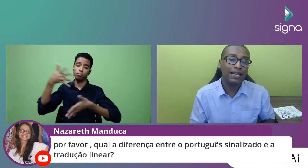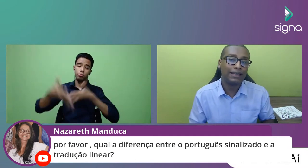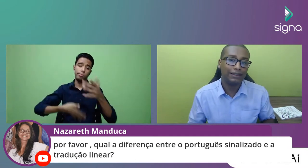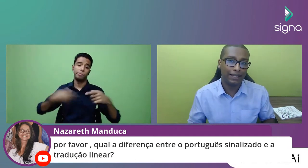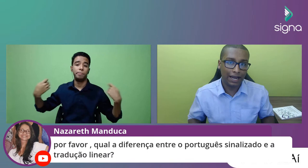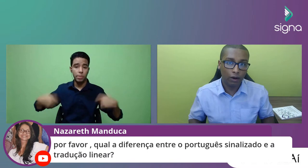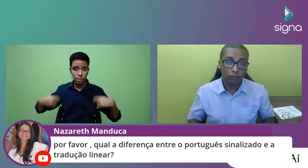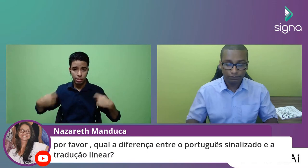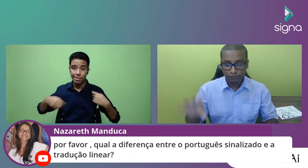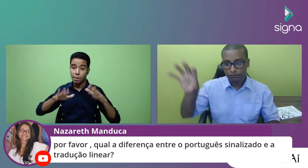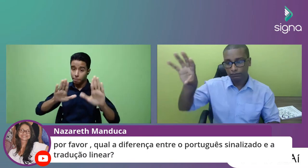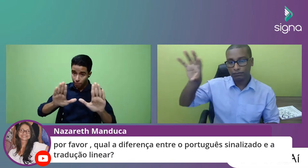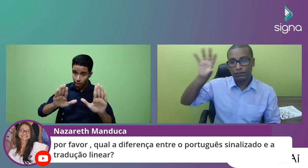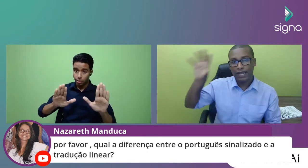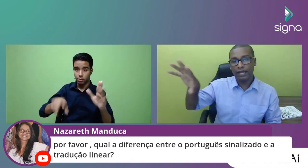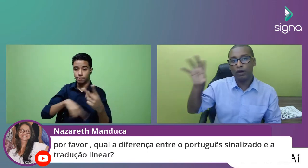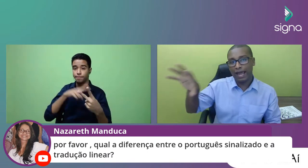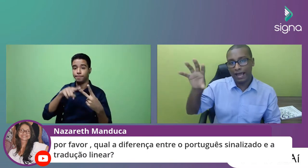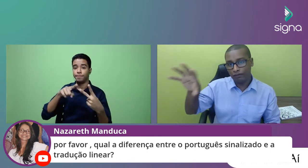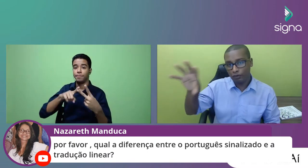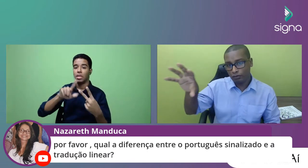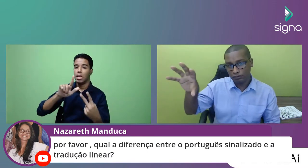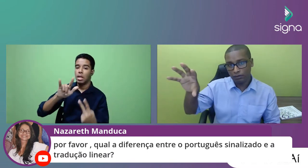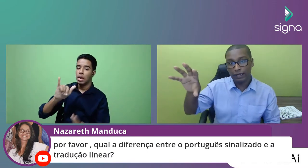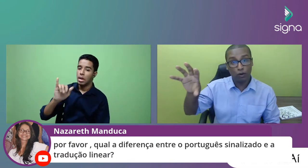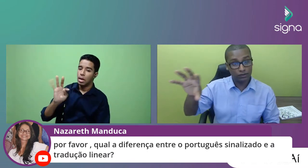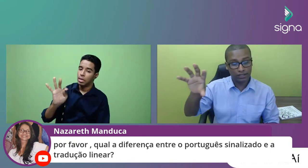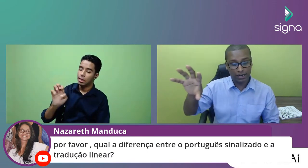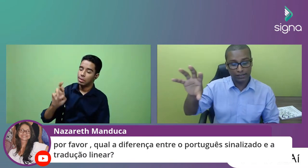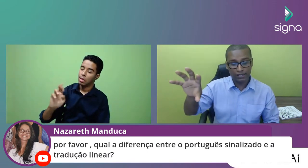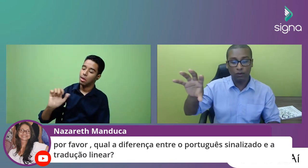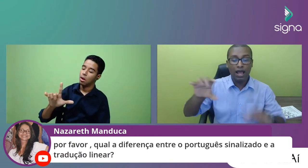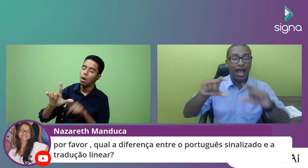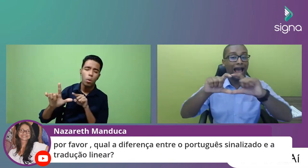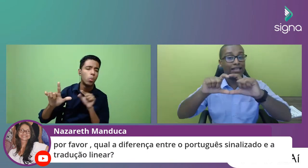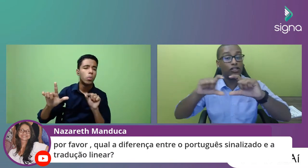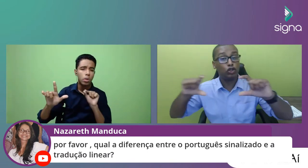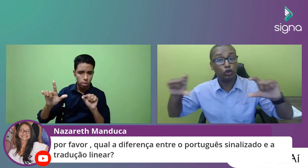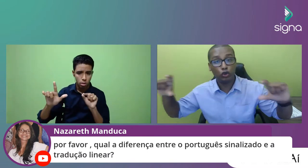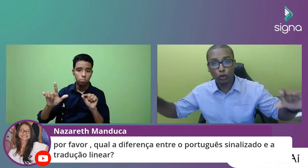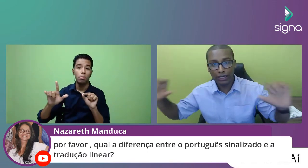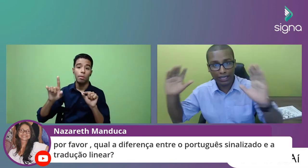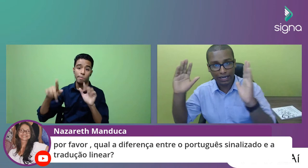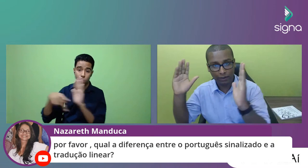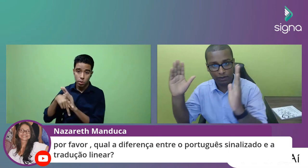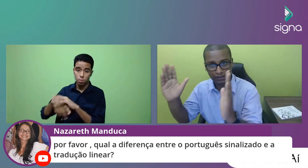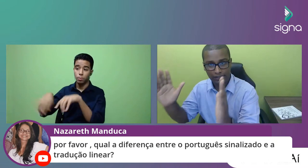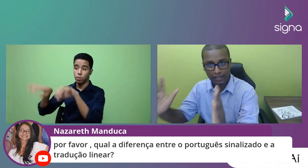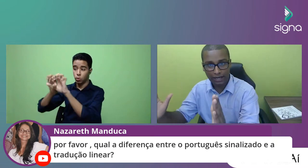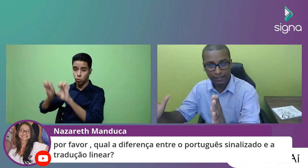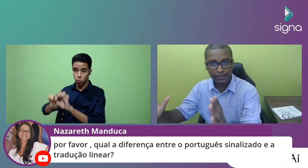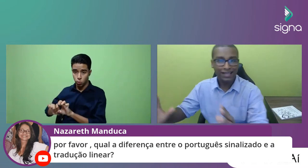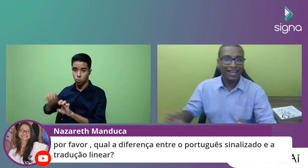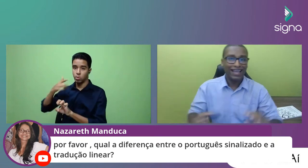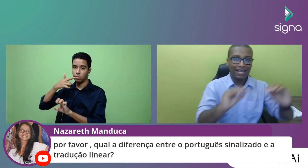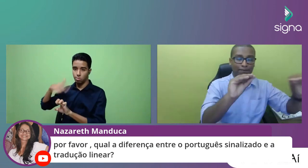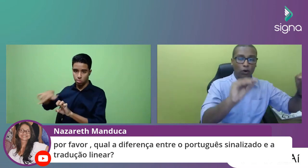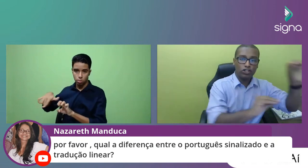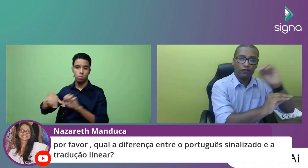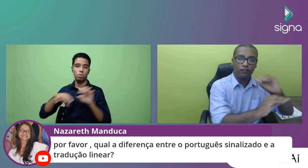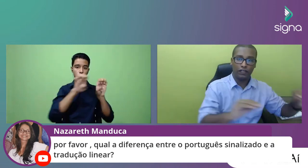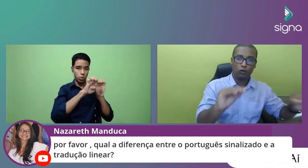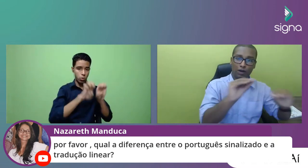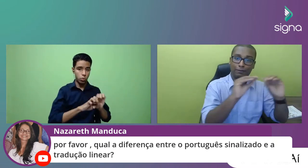tradução literal, eu levo em consideração a estrutura da língua de sinais